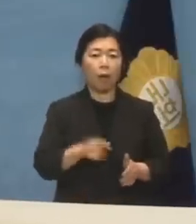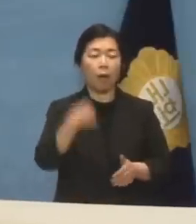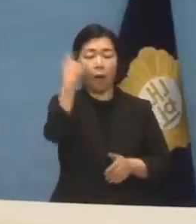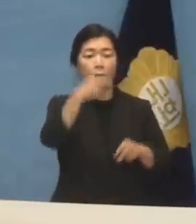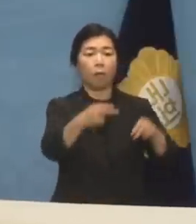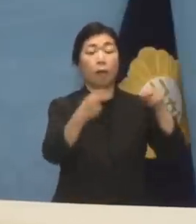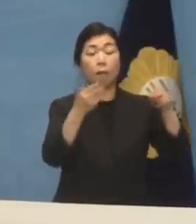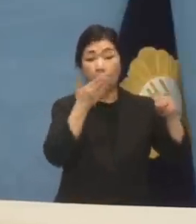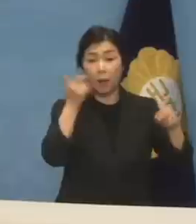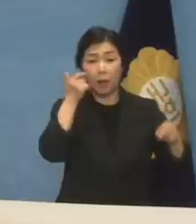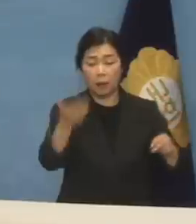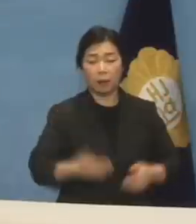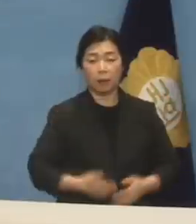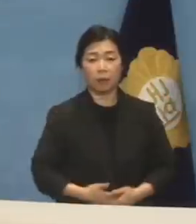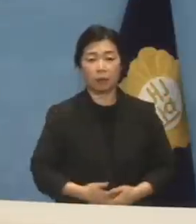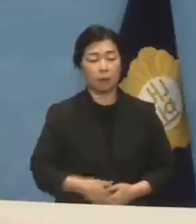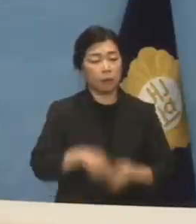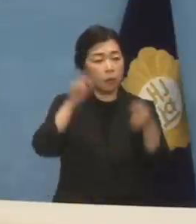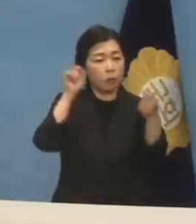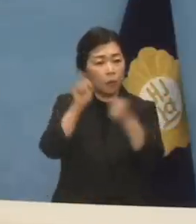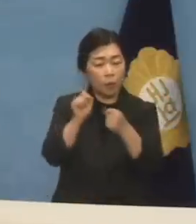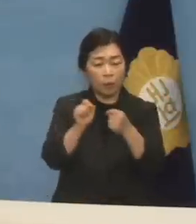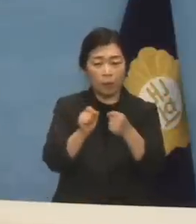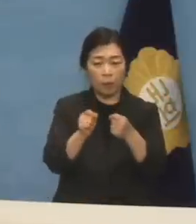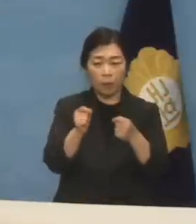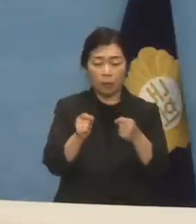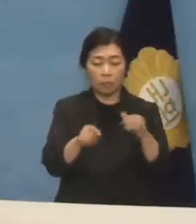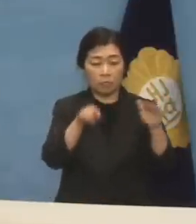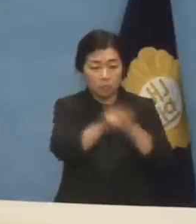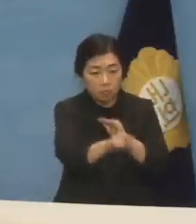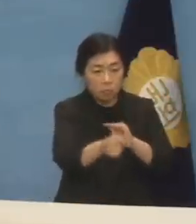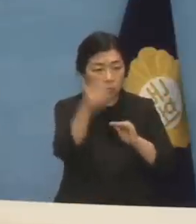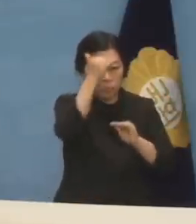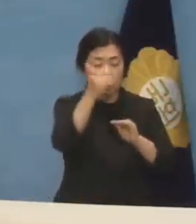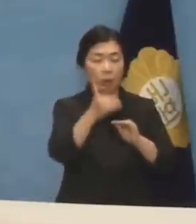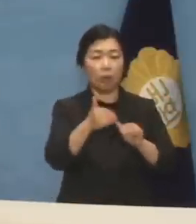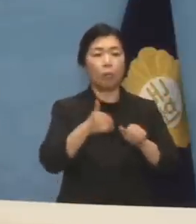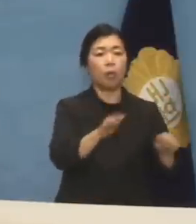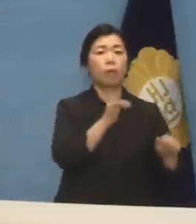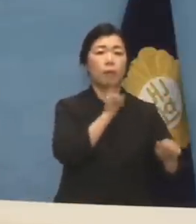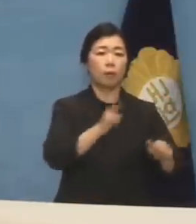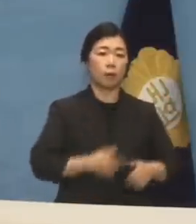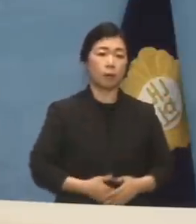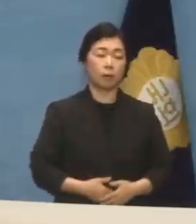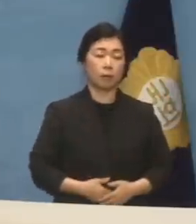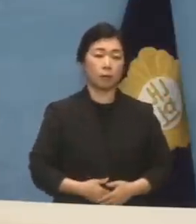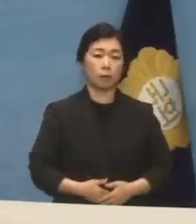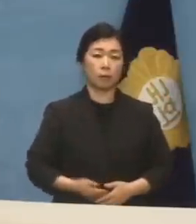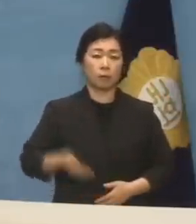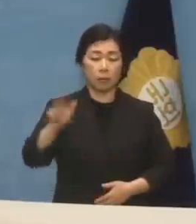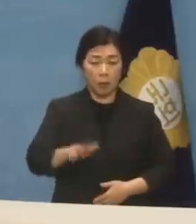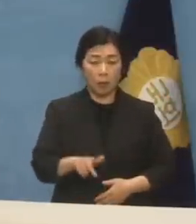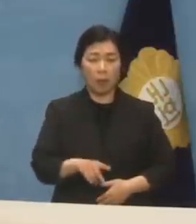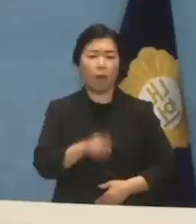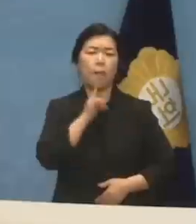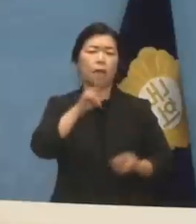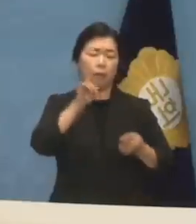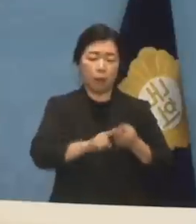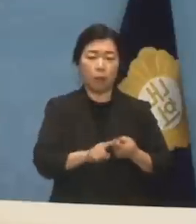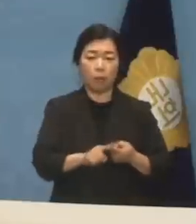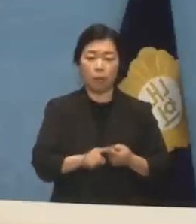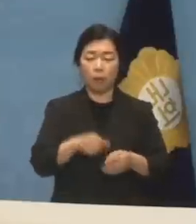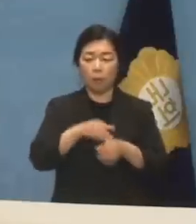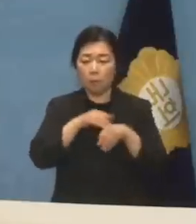조만간 시찰단을 일본에 보낸다고 합니다. 시찰단은 말 그대로 가서 지금 문제가 어떤지 얘기를 듣고 오겠다고